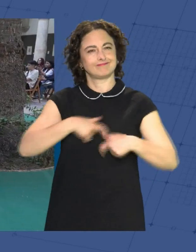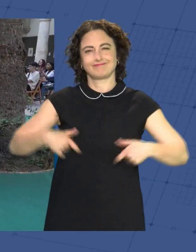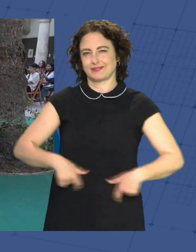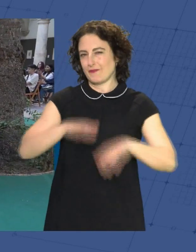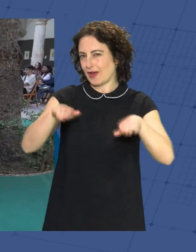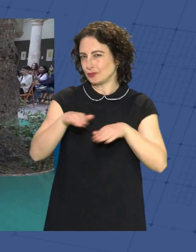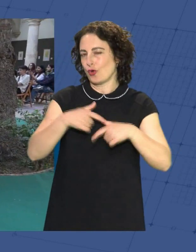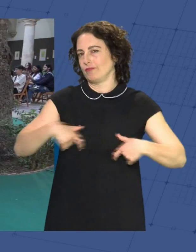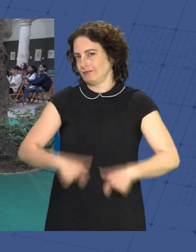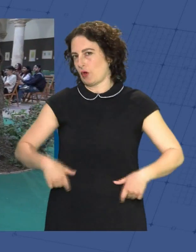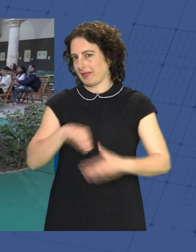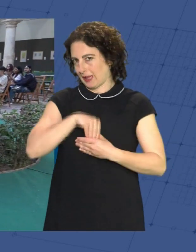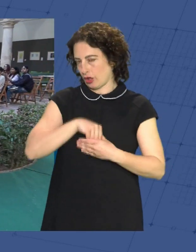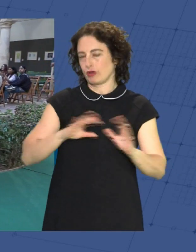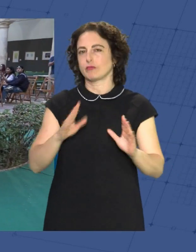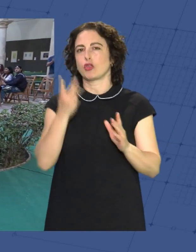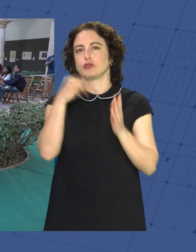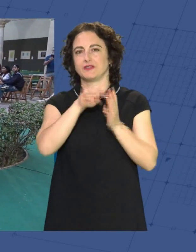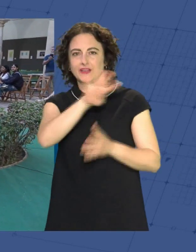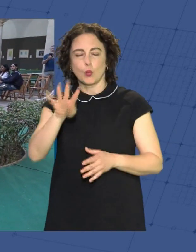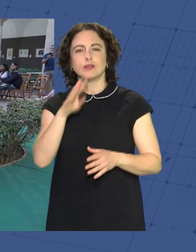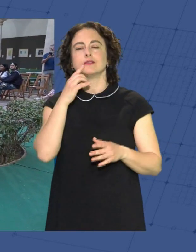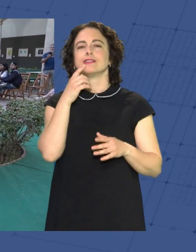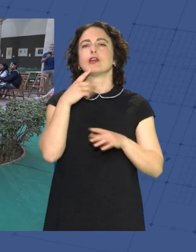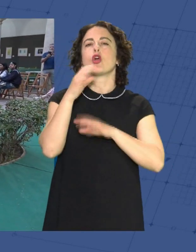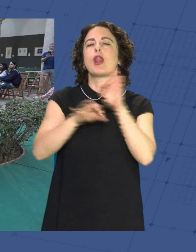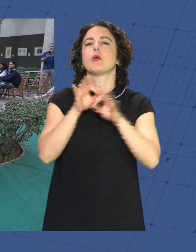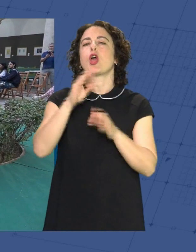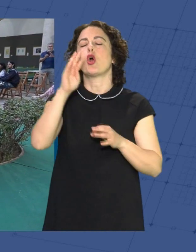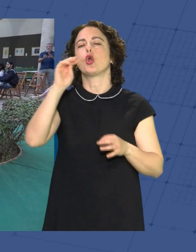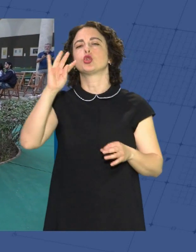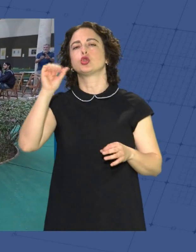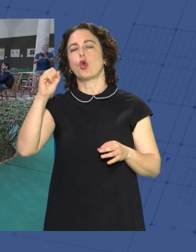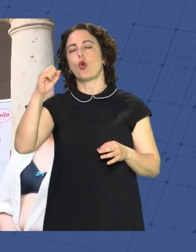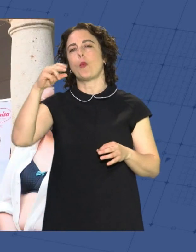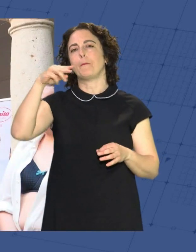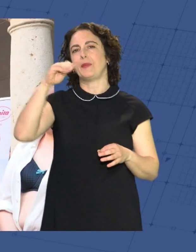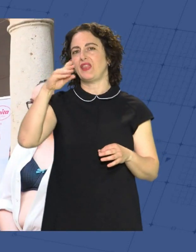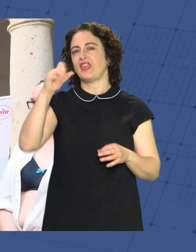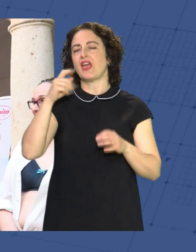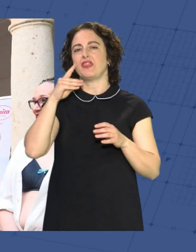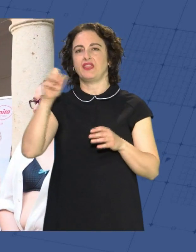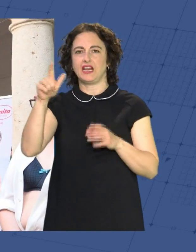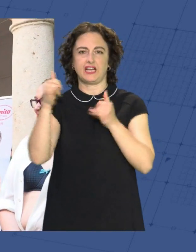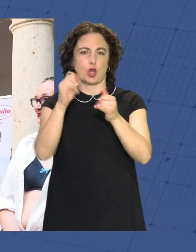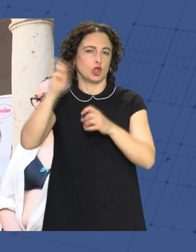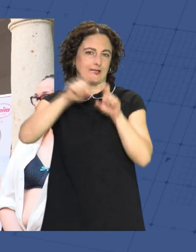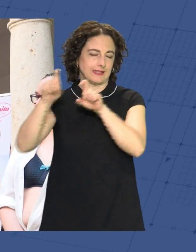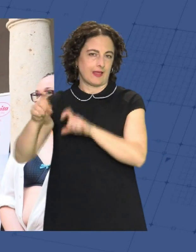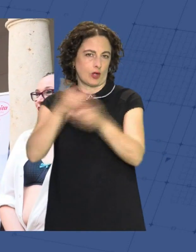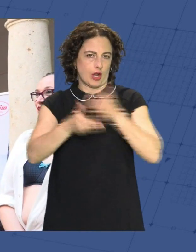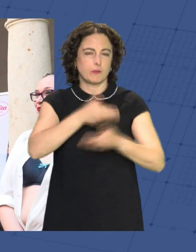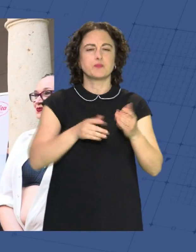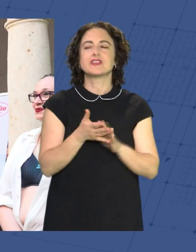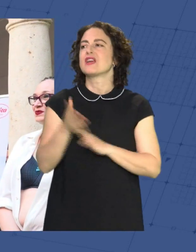para el verano 2024, gracias a la colaboración de Ortopedia del Río y otras diferentes entidades. El cáncer de mama no es un cáncer